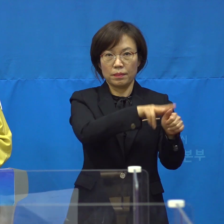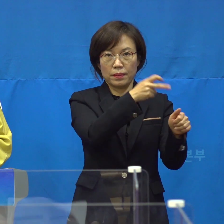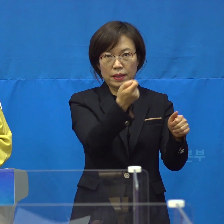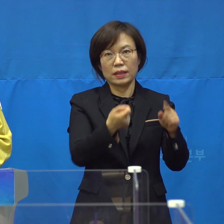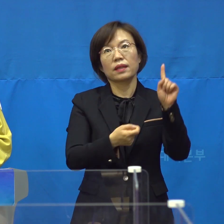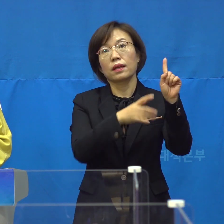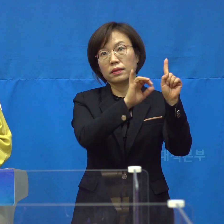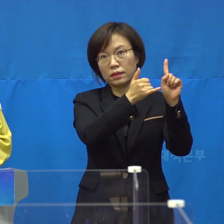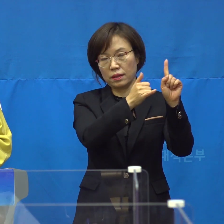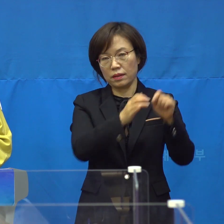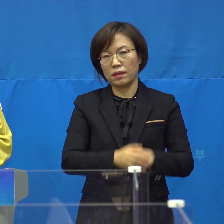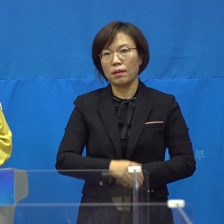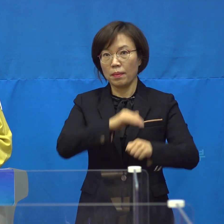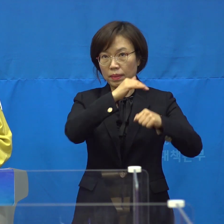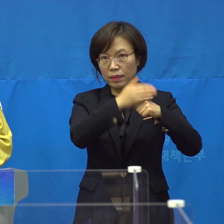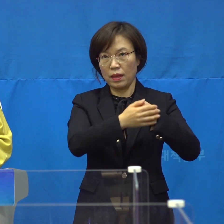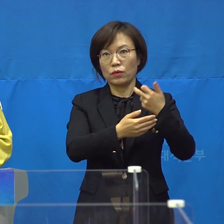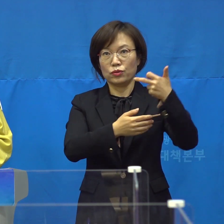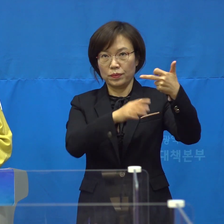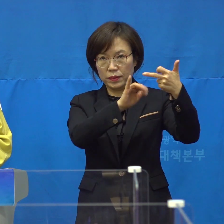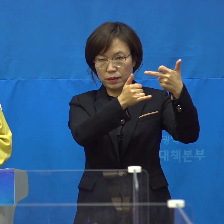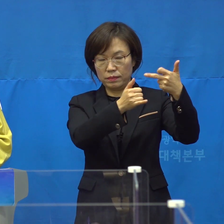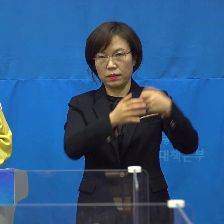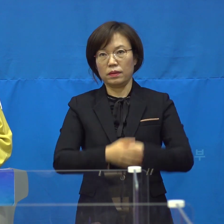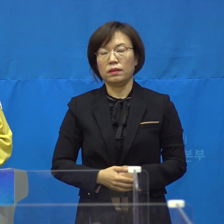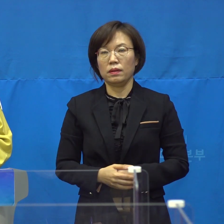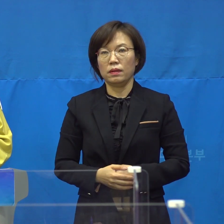마산의료원 1명, 대구의료원 17명,